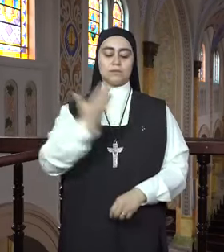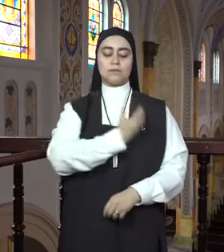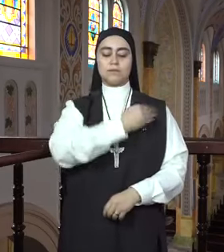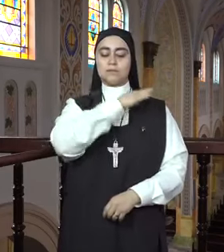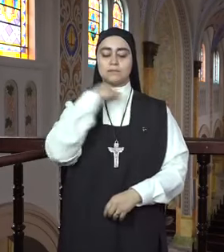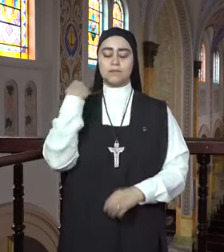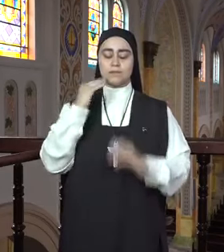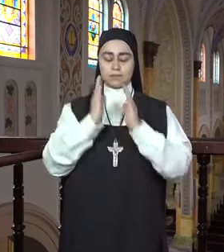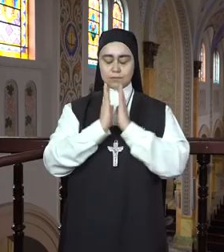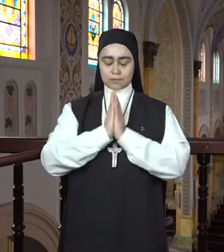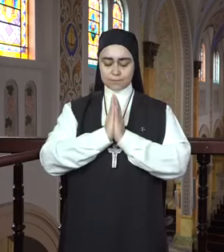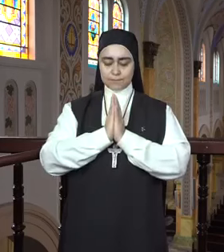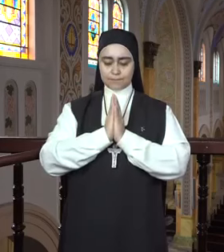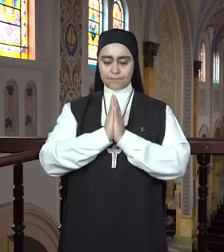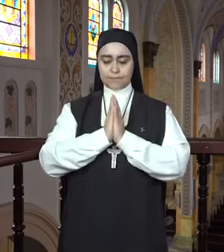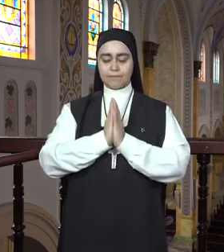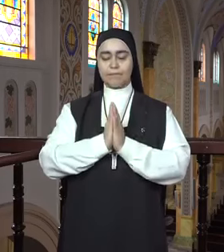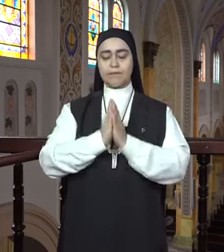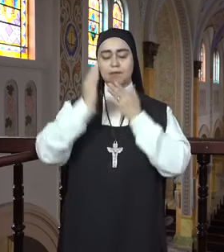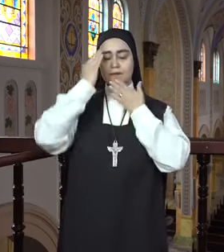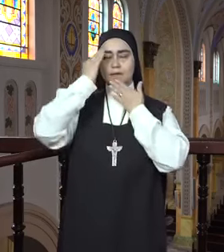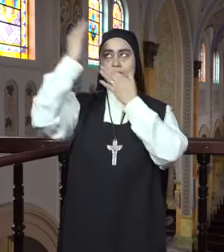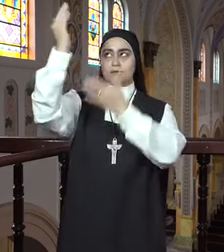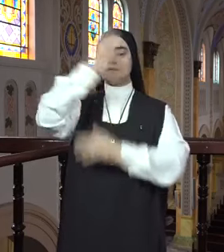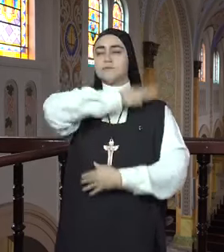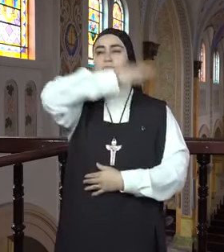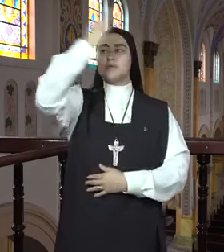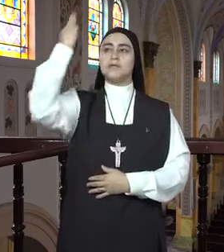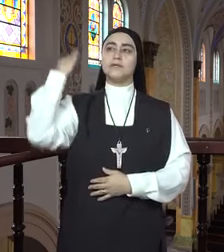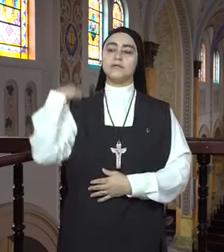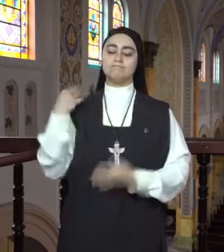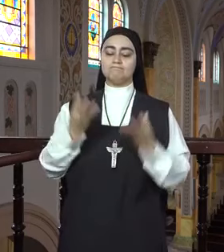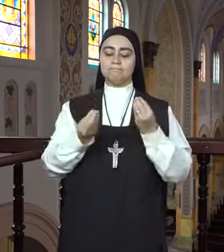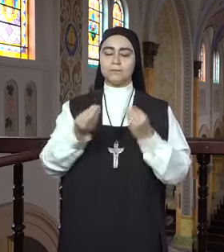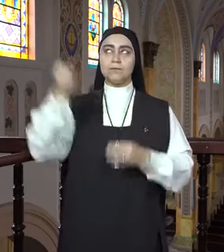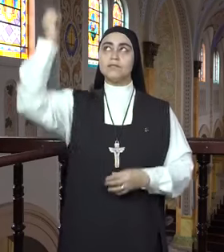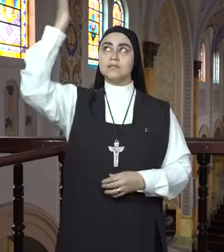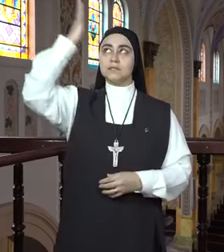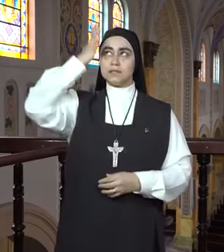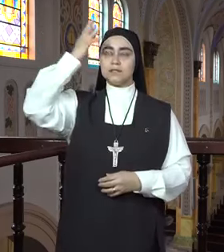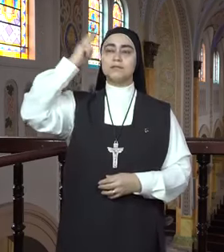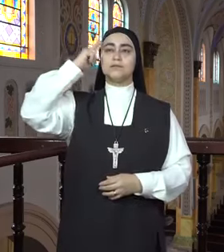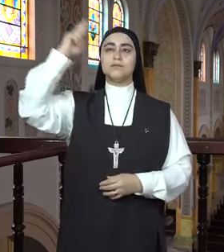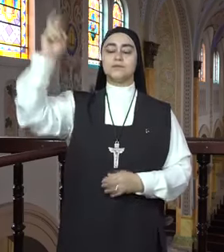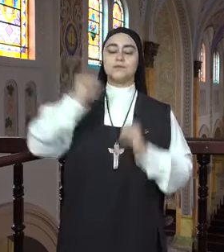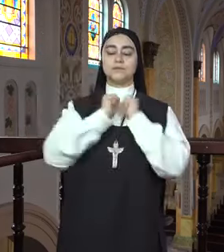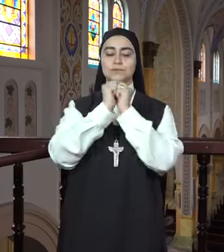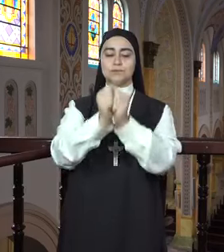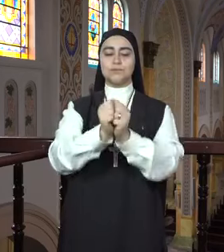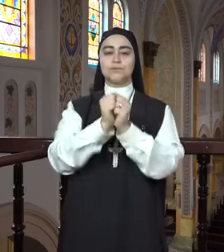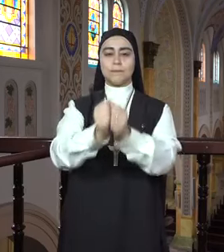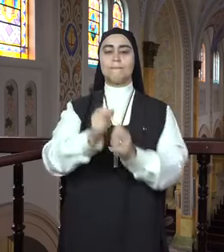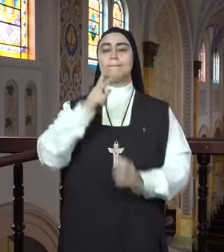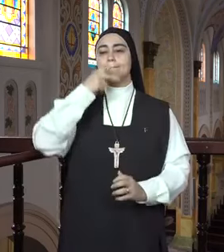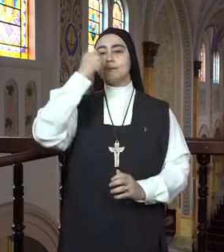nossa morte. Amém. Ave Maria, cheia de graça, o Senhor é convosco. Bendita sois